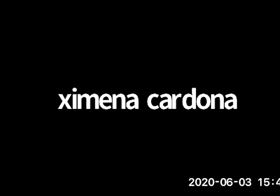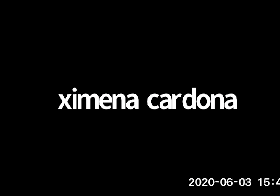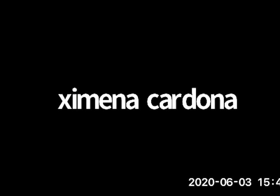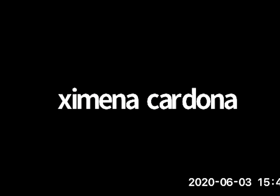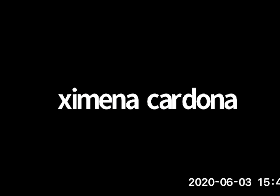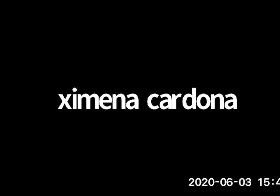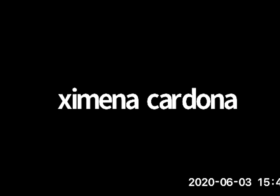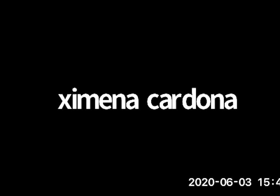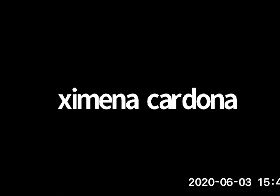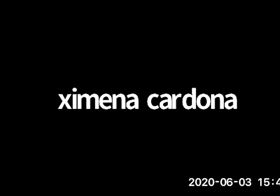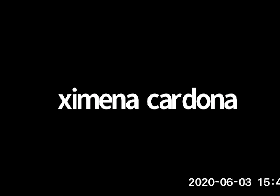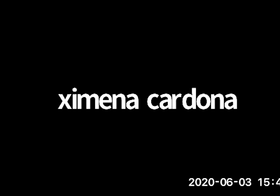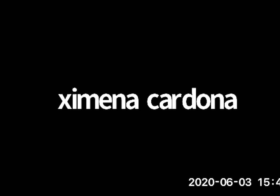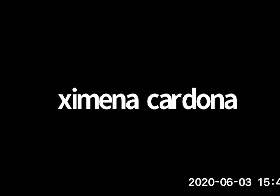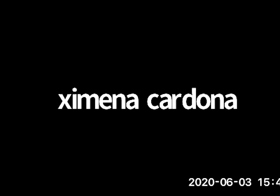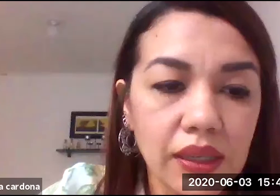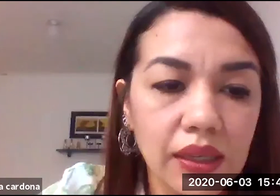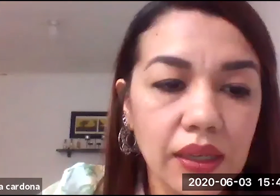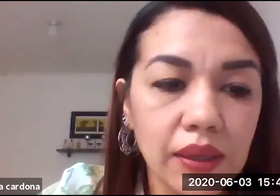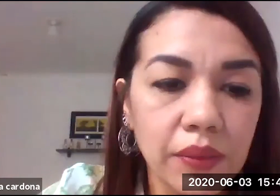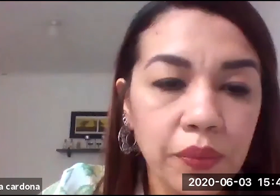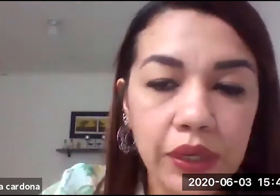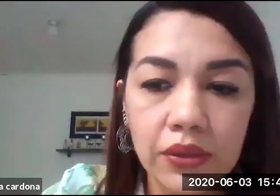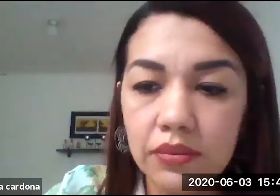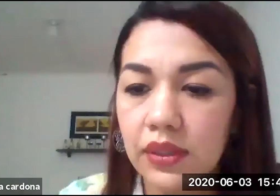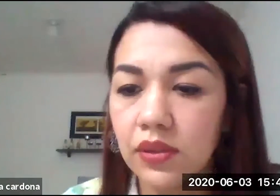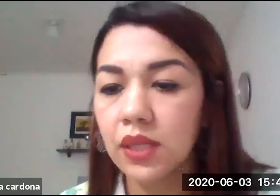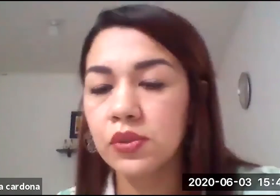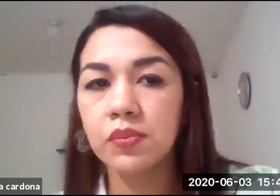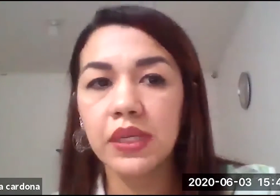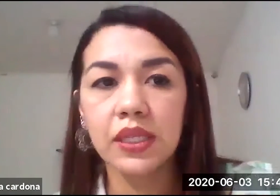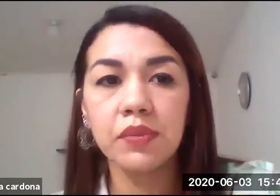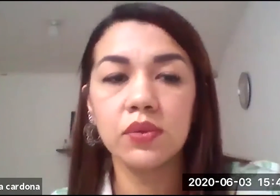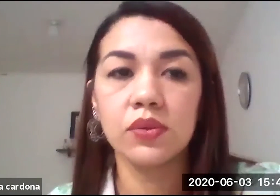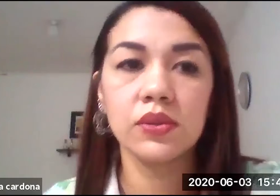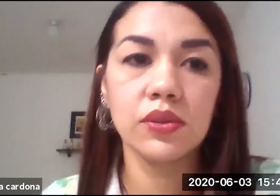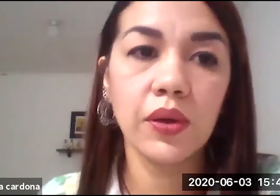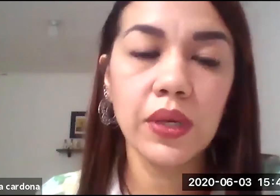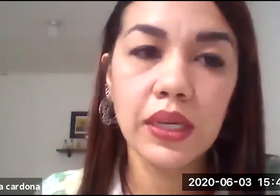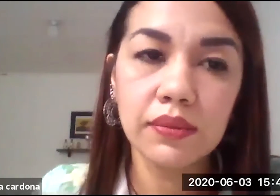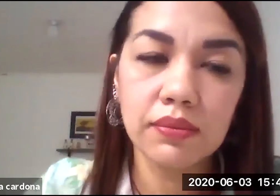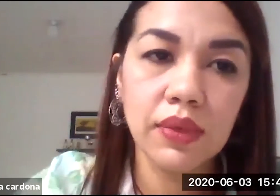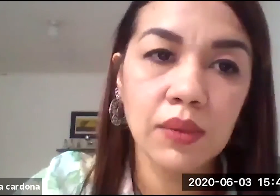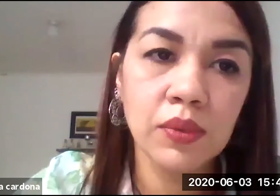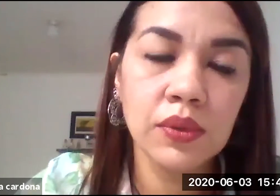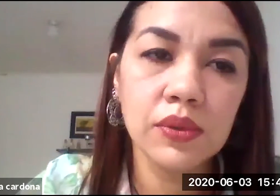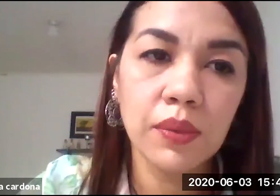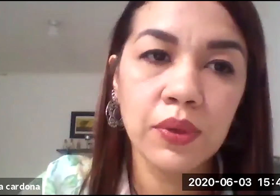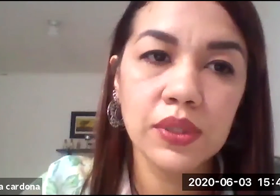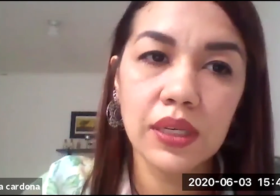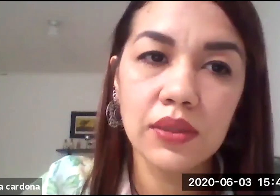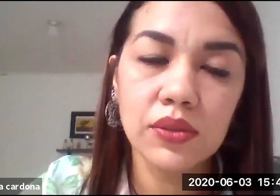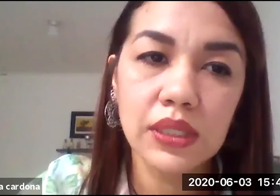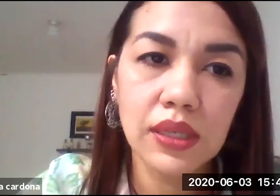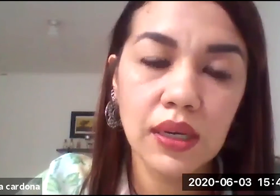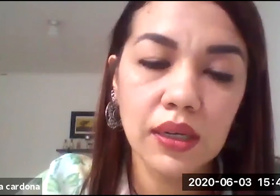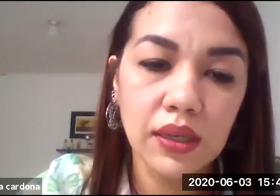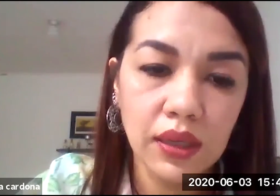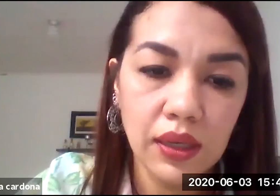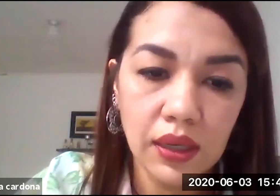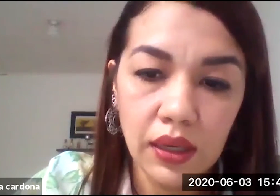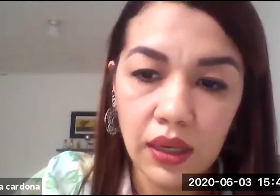Listo, Marco, muchas gracias. Bueno, contamos con 20 minutos todavía. Vamos a proceder